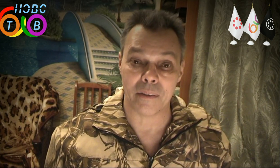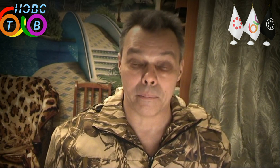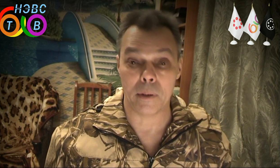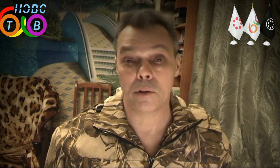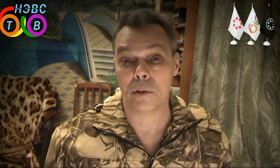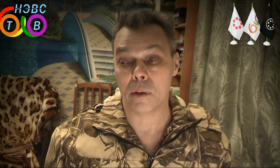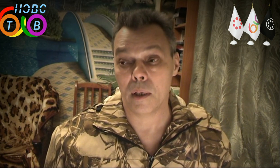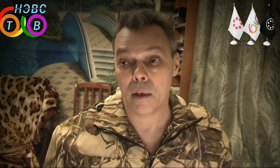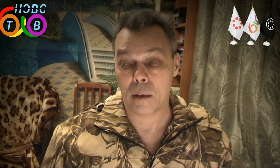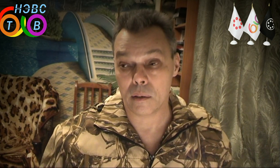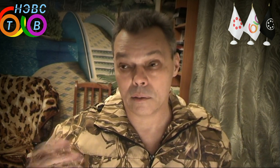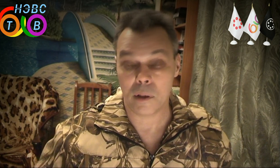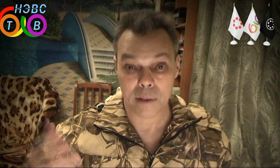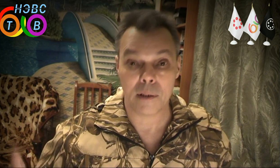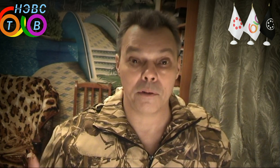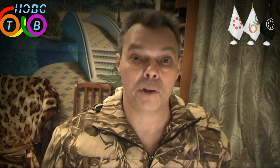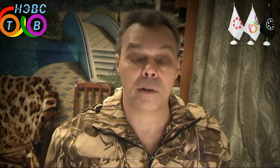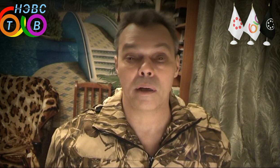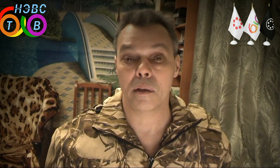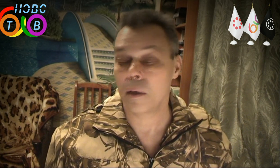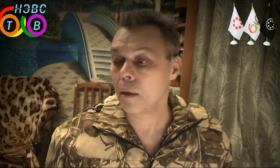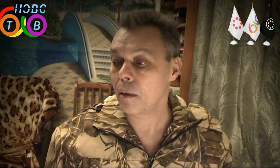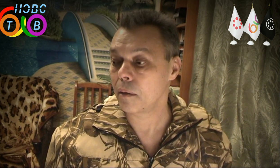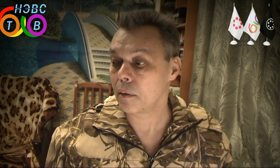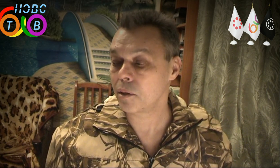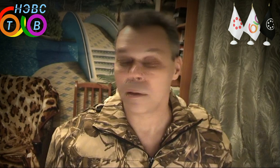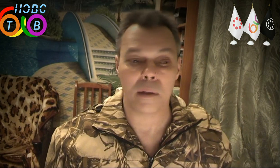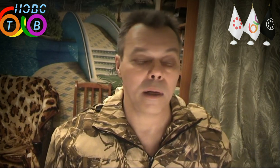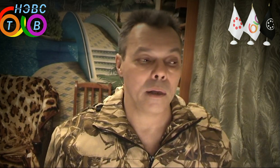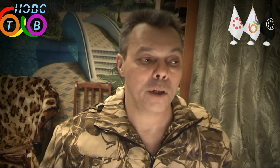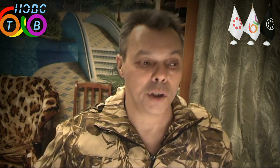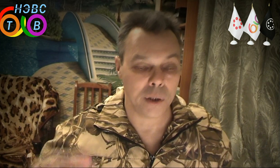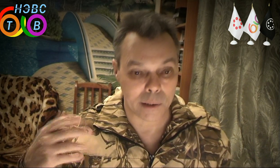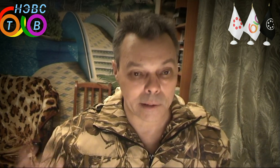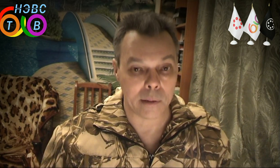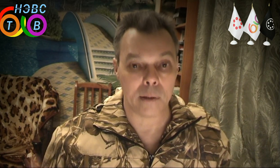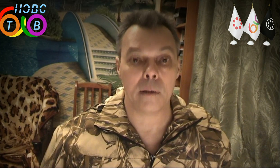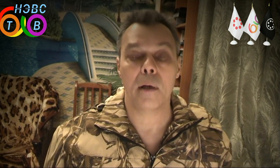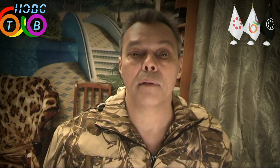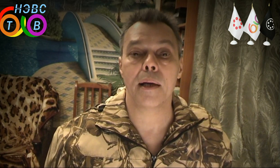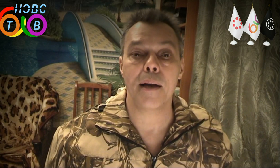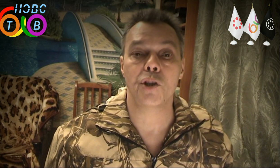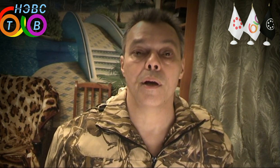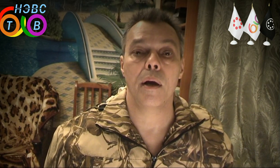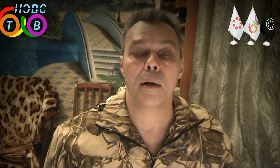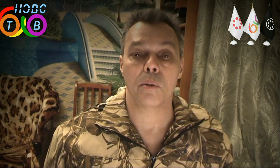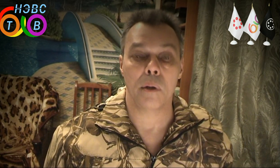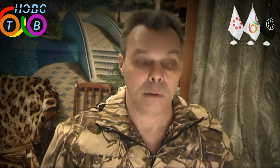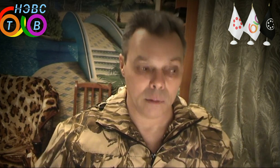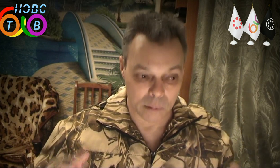кесаревым, через кесарево сечение рождения, да, или же через влагалище, которое